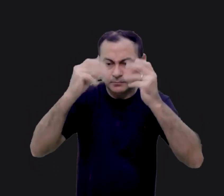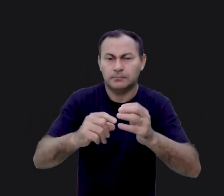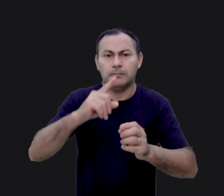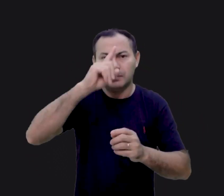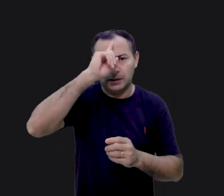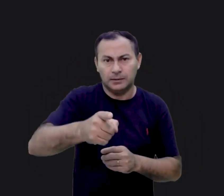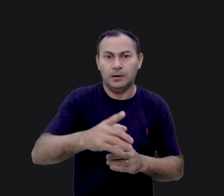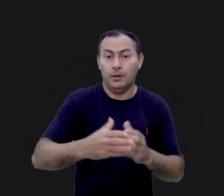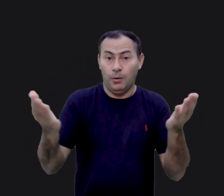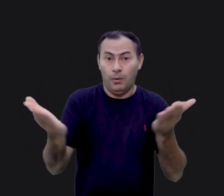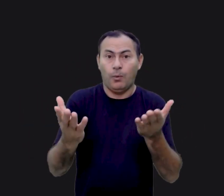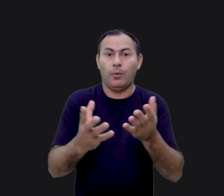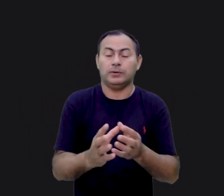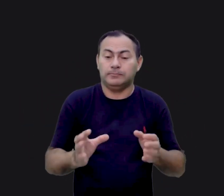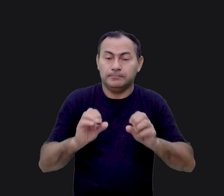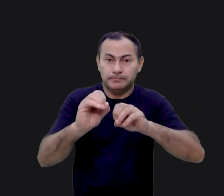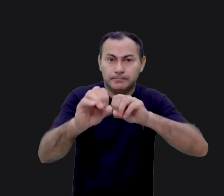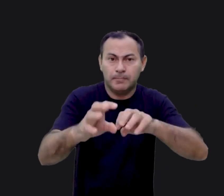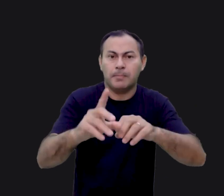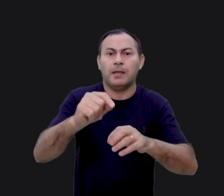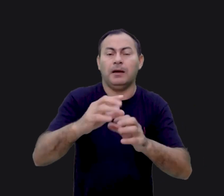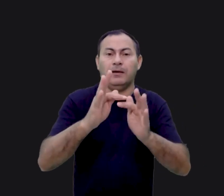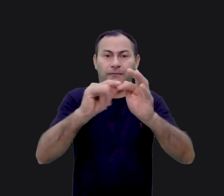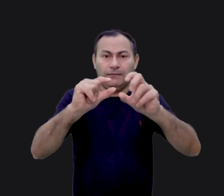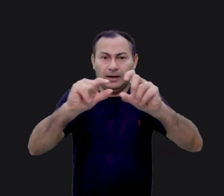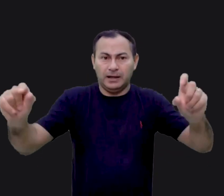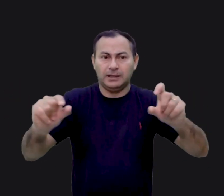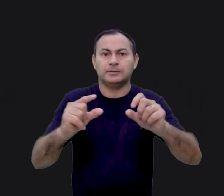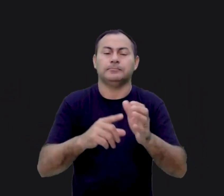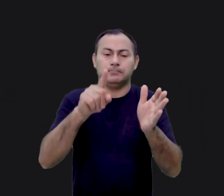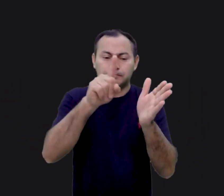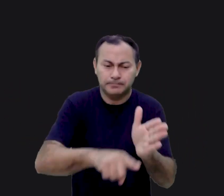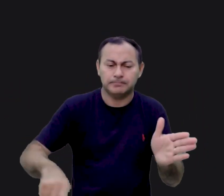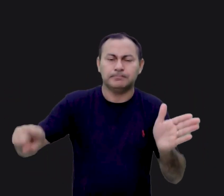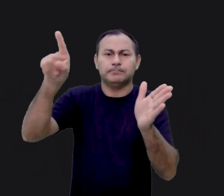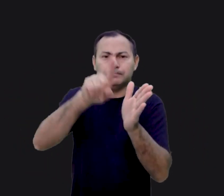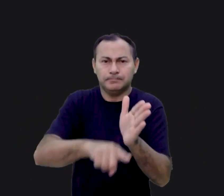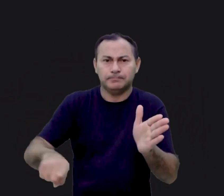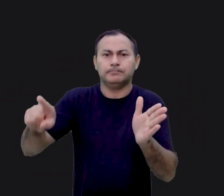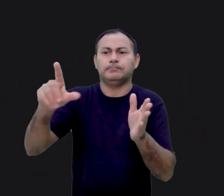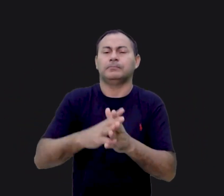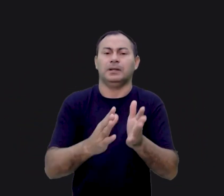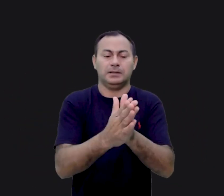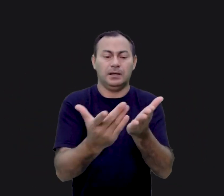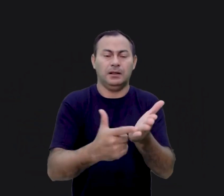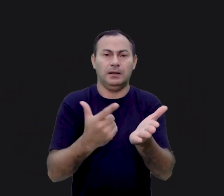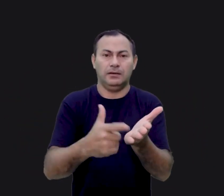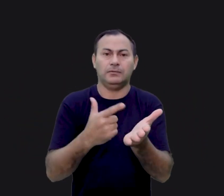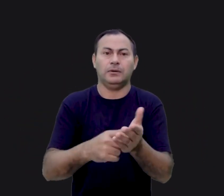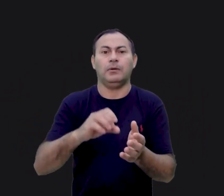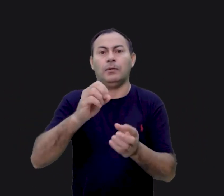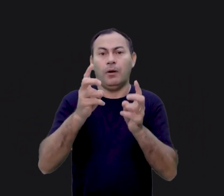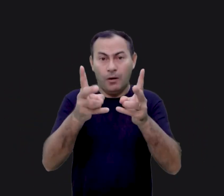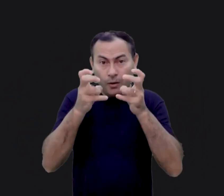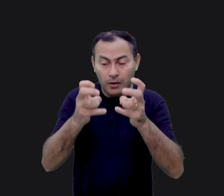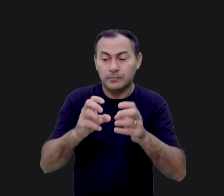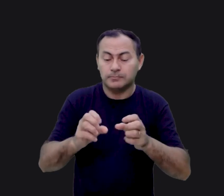cumprir todos os mandamentos que hoje vos ordenam essa frase será repetida várias vezes nesse livro observe